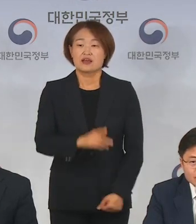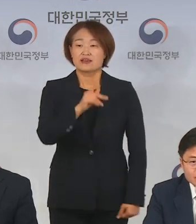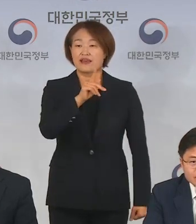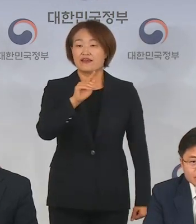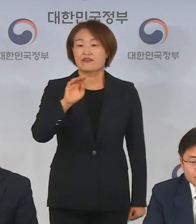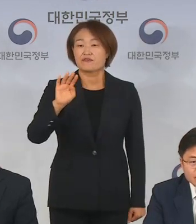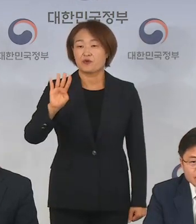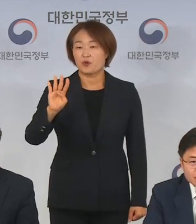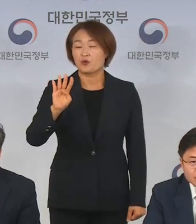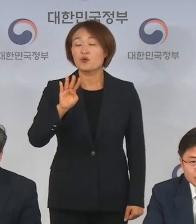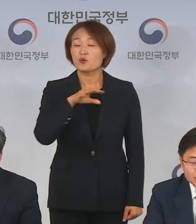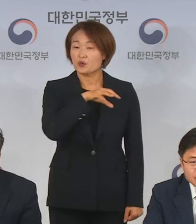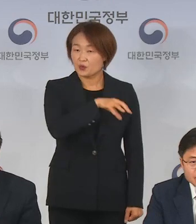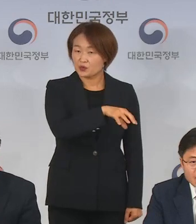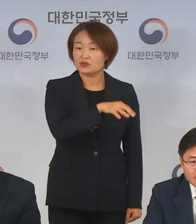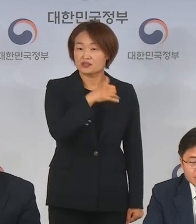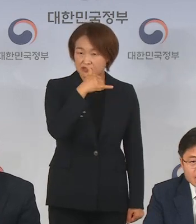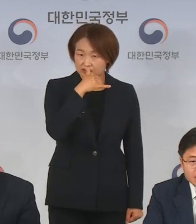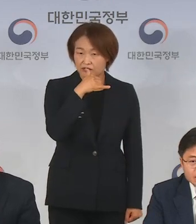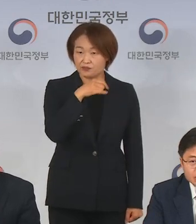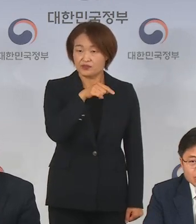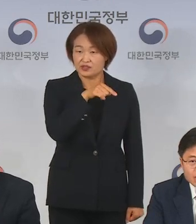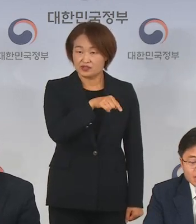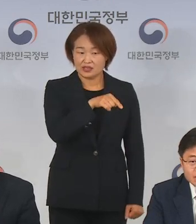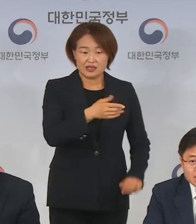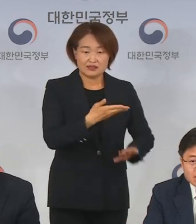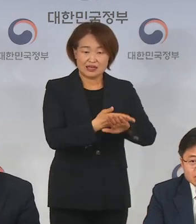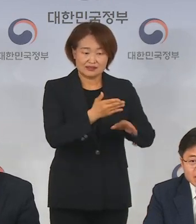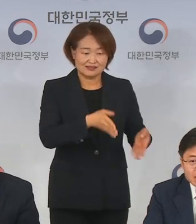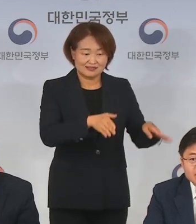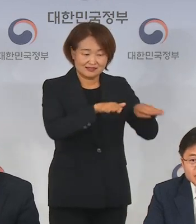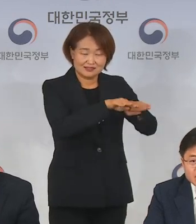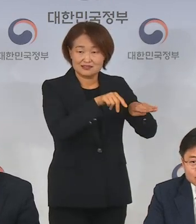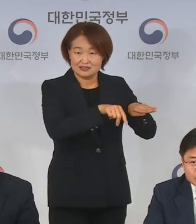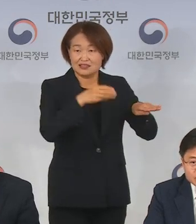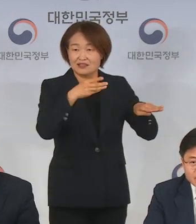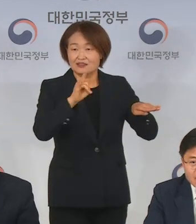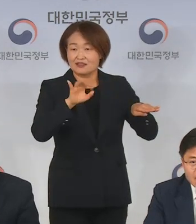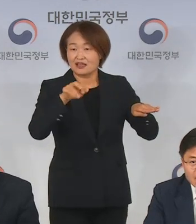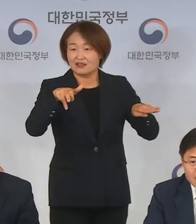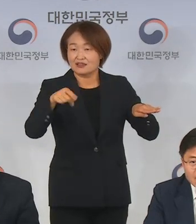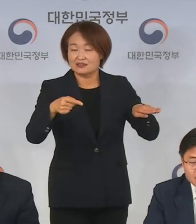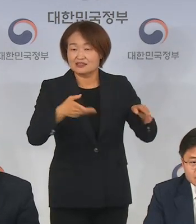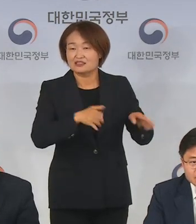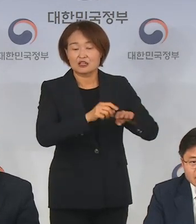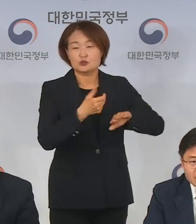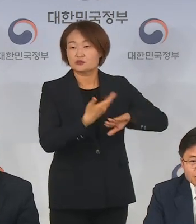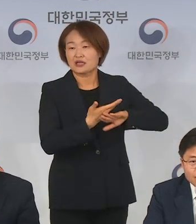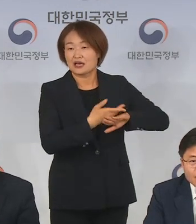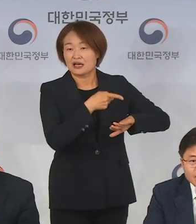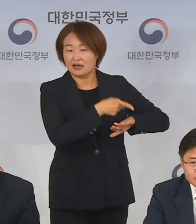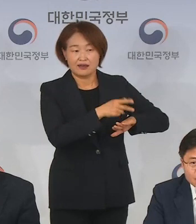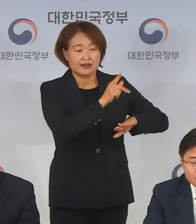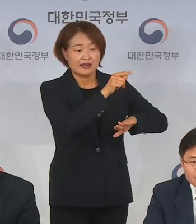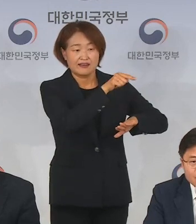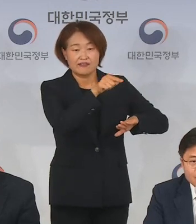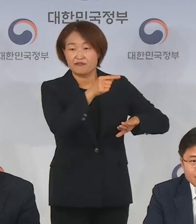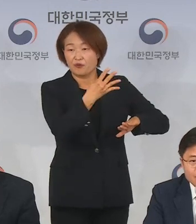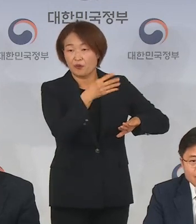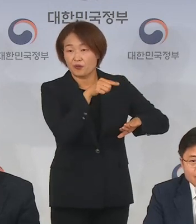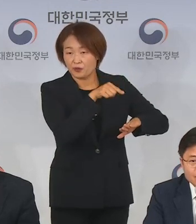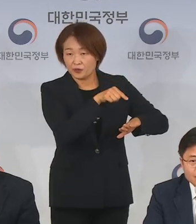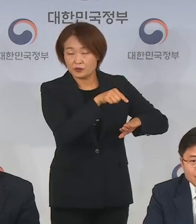K4라고 하는 지역은 다른 탱크 시설과는 다른 의미를 갖고 있습니다. 그 K4에서